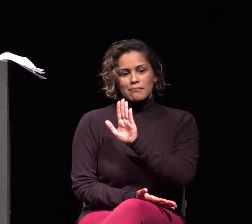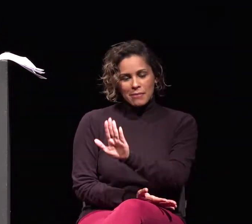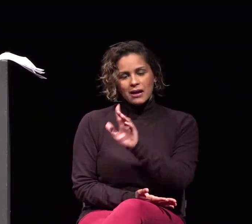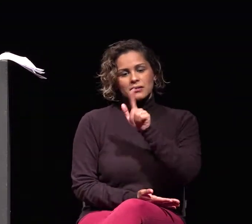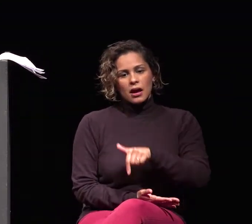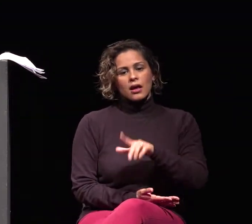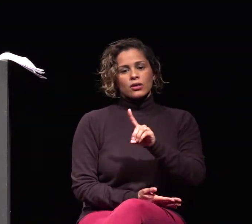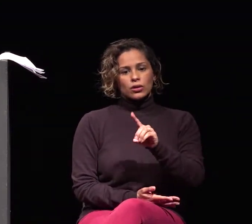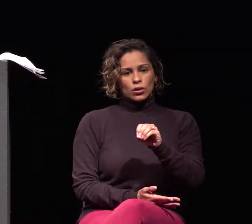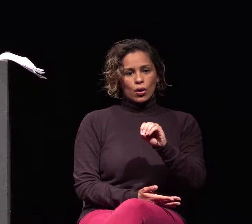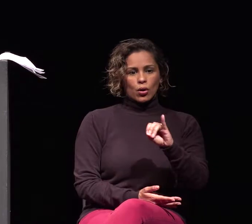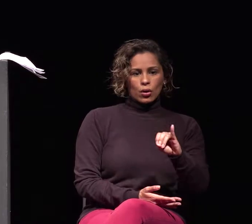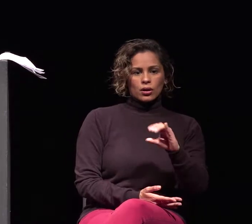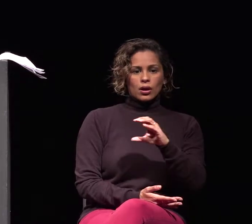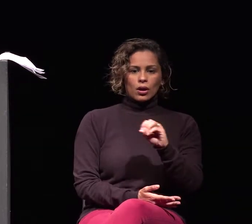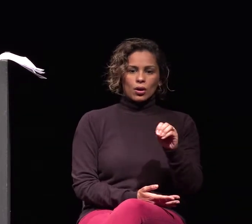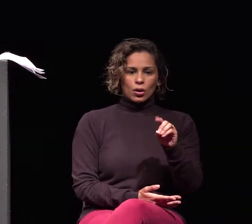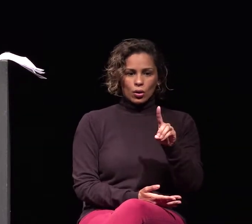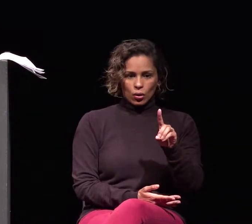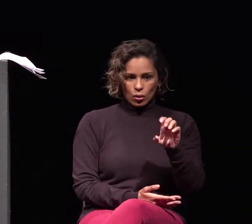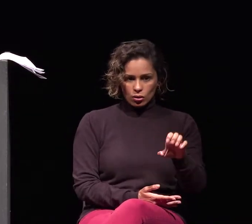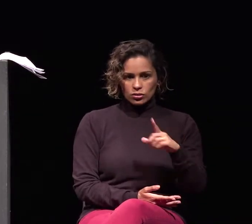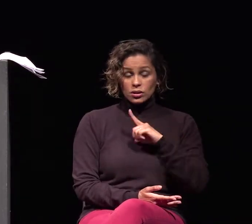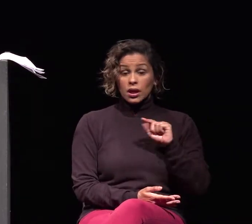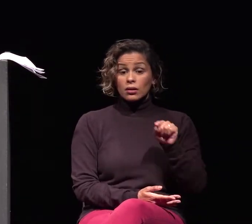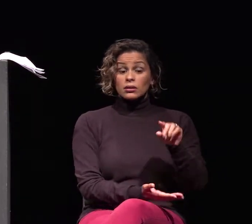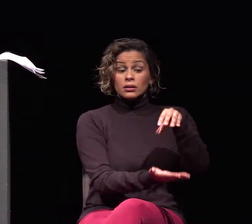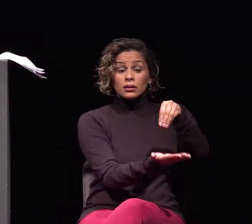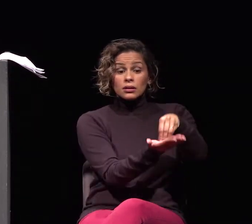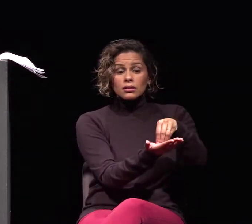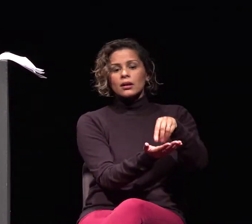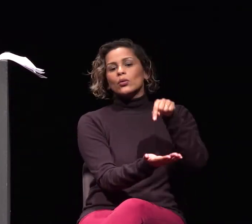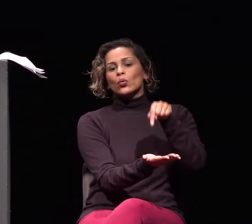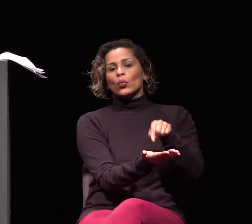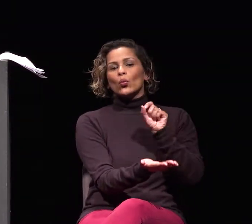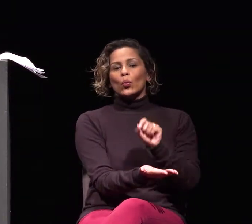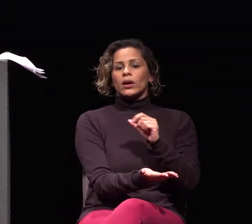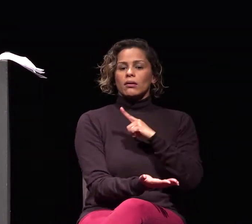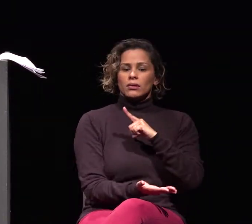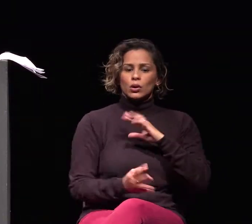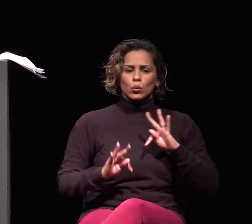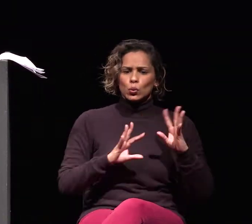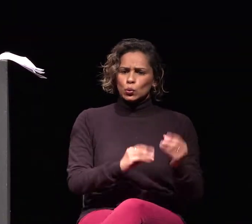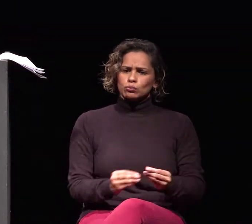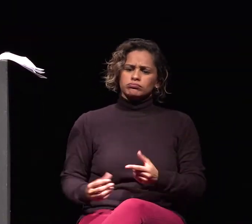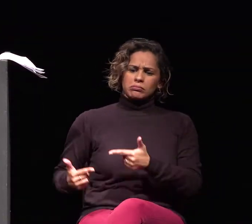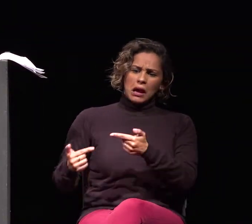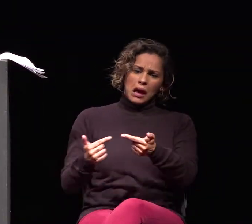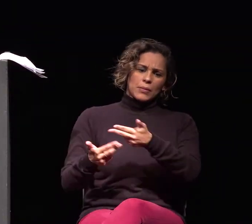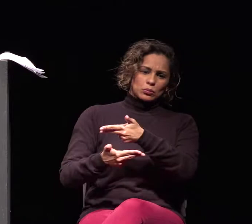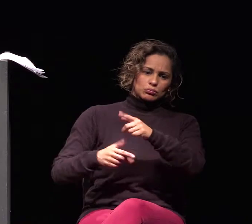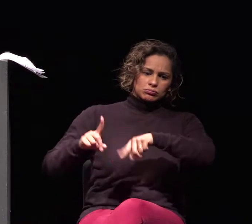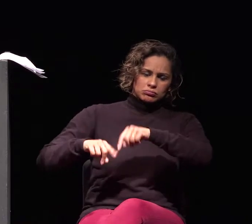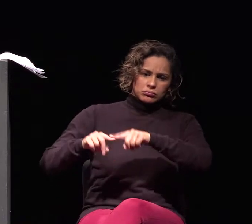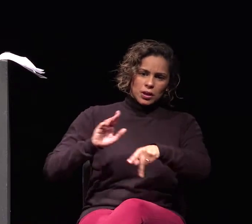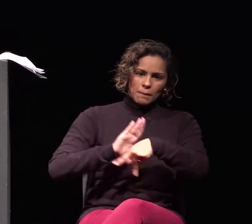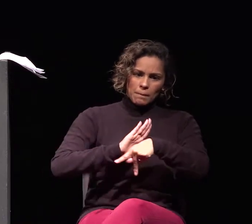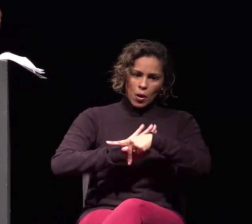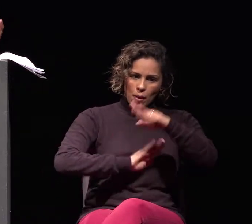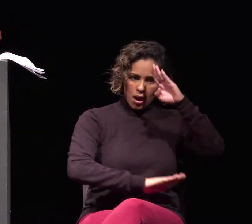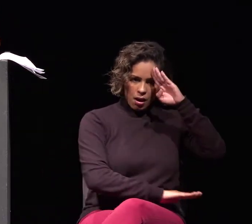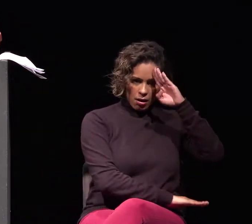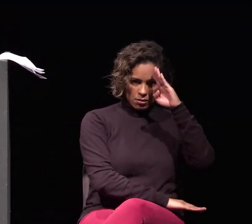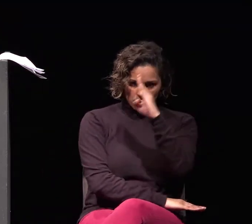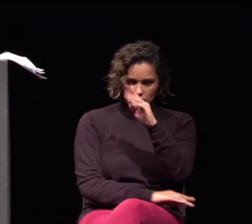os elementos das Forças Armadas, Marinha, Aeronáutica, Exército, quem comandava era o Exército,